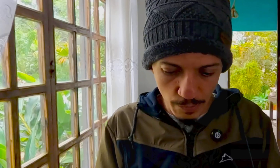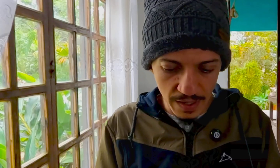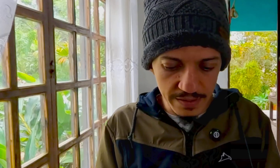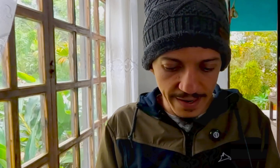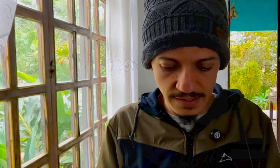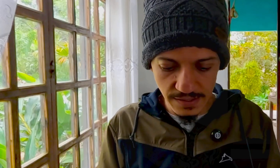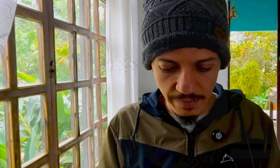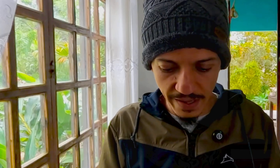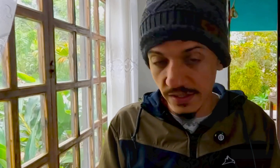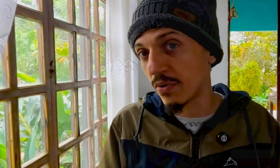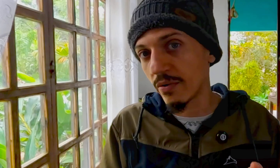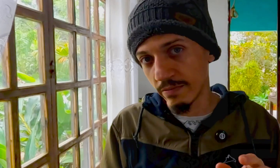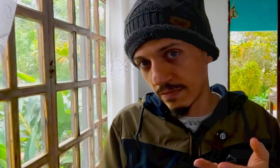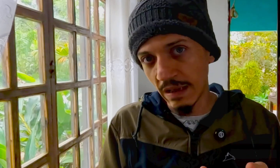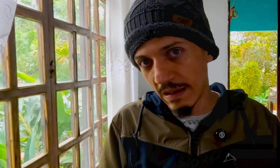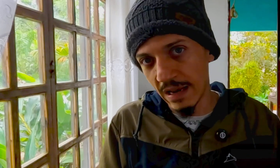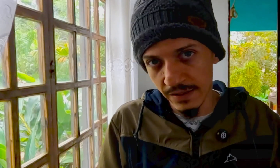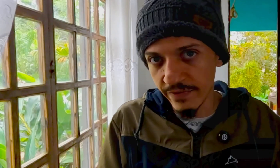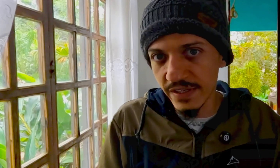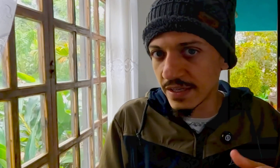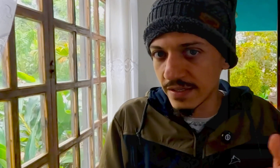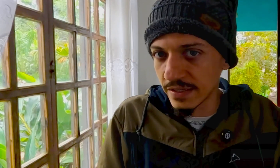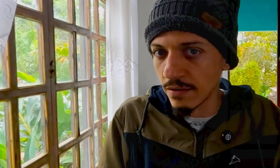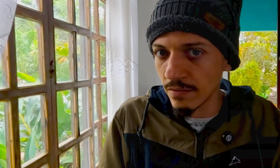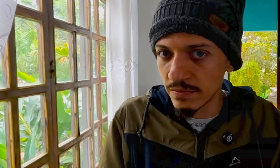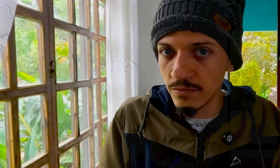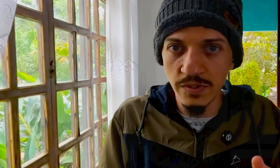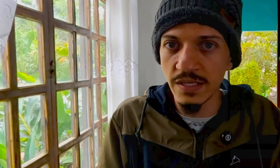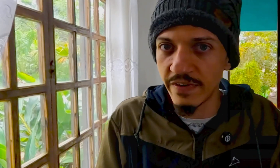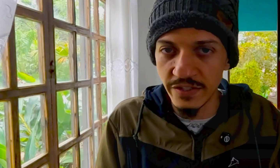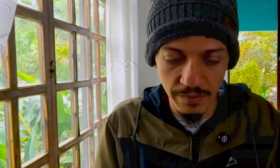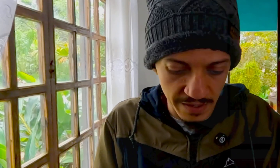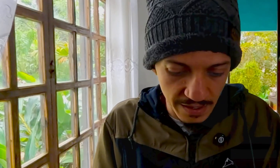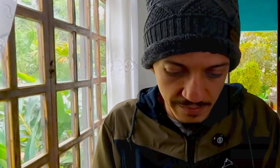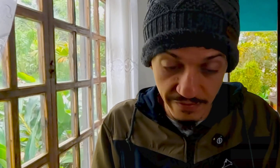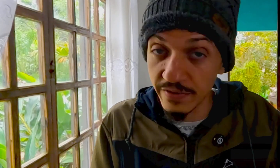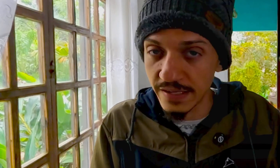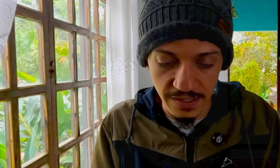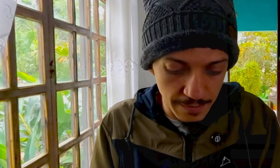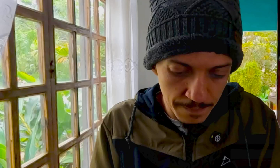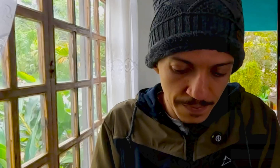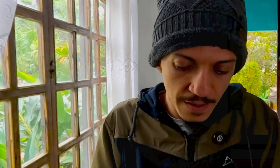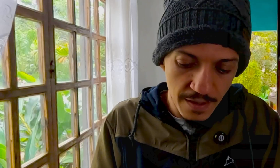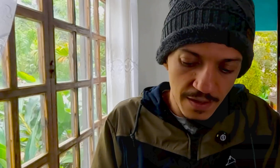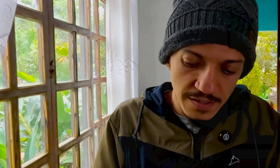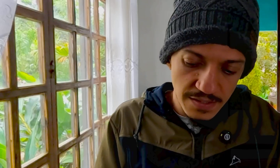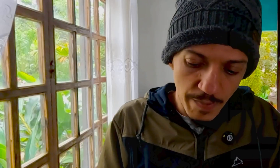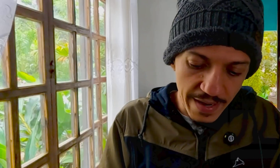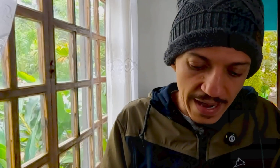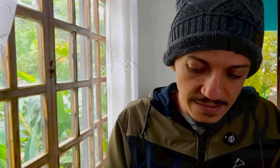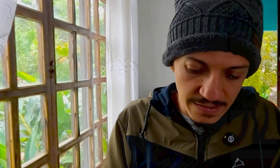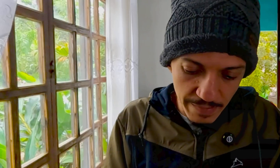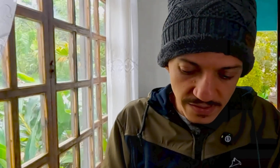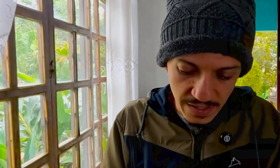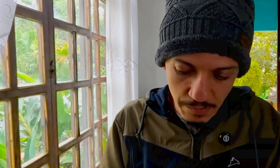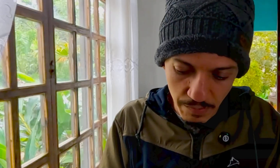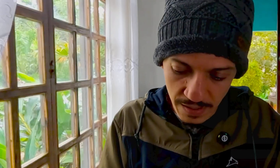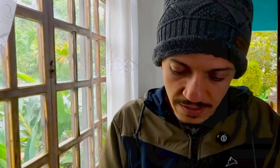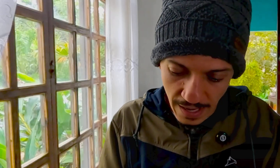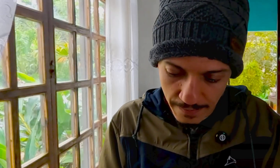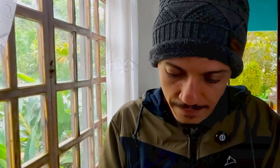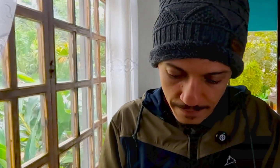se eu plantar essas sementes, bom, elas estão vencidas, então não sei se vai germinar, né? Mas eu vou testar. Se eu pegar essas sementes